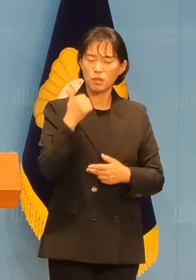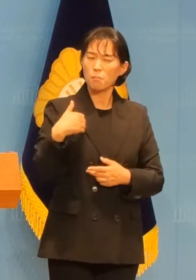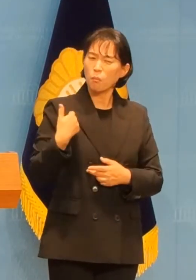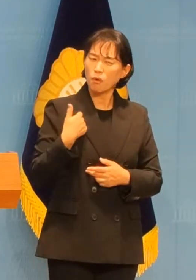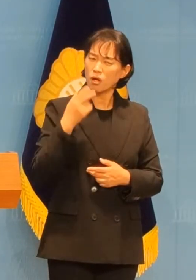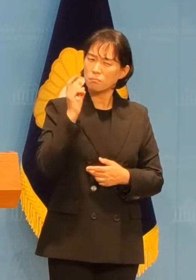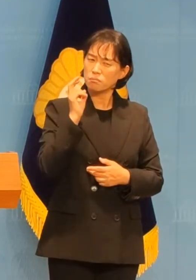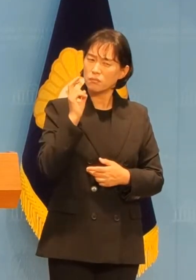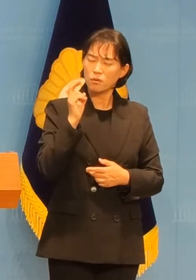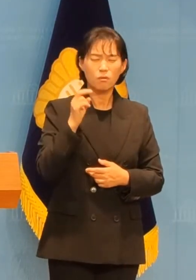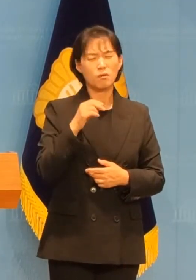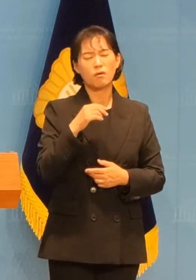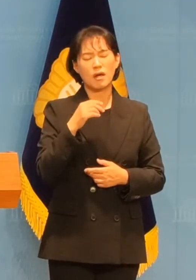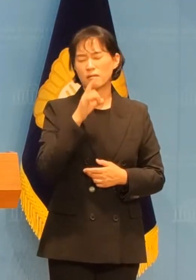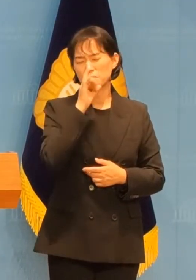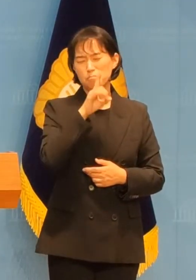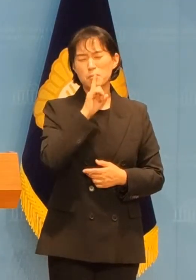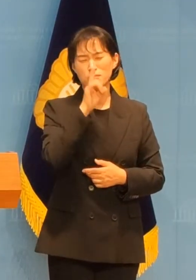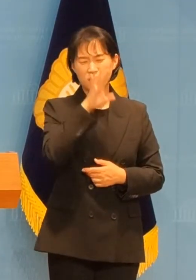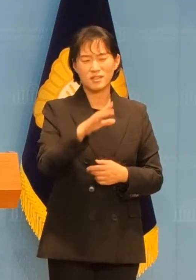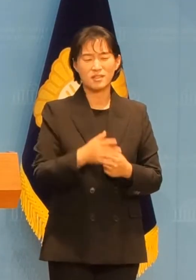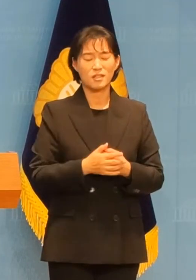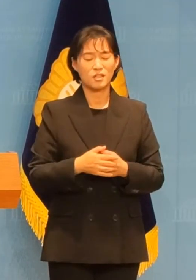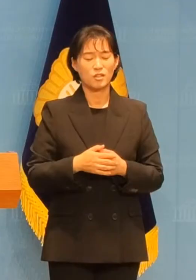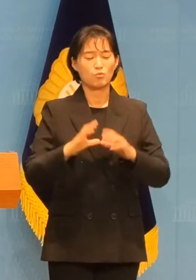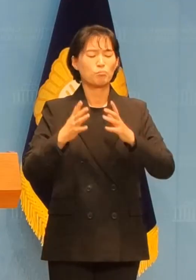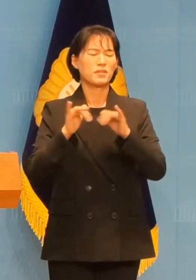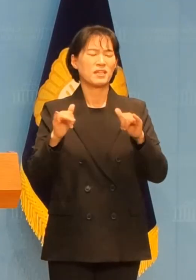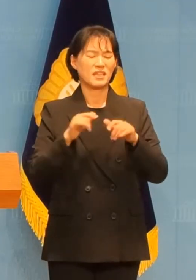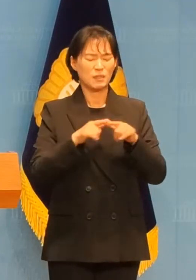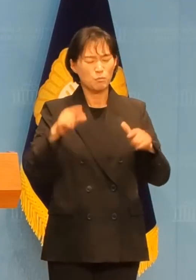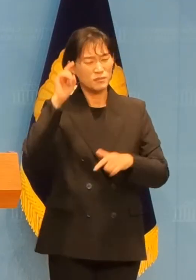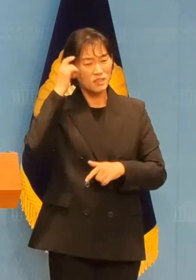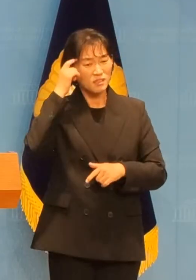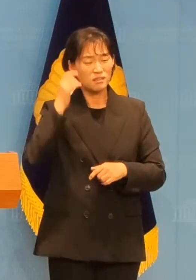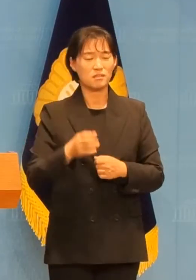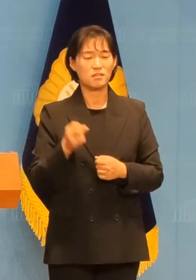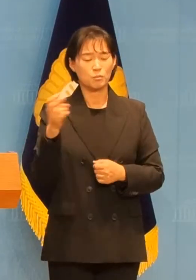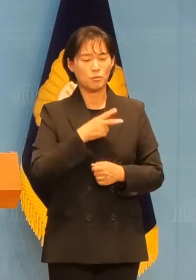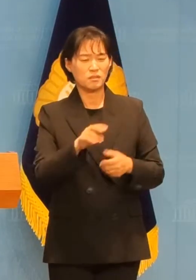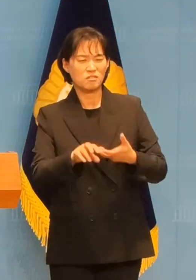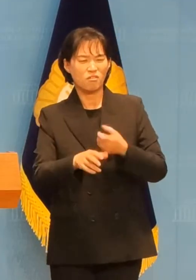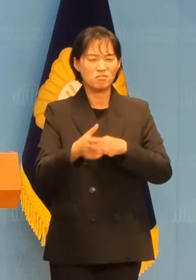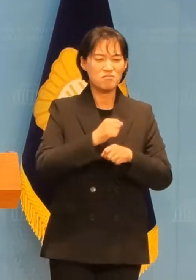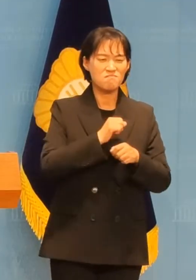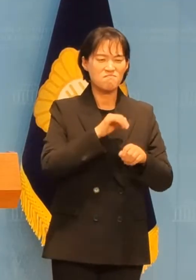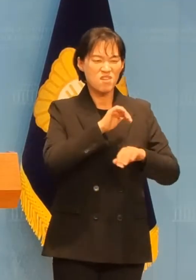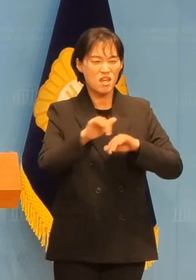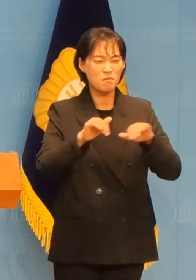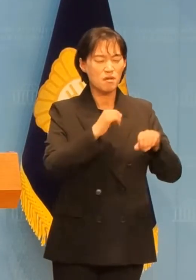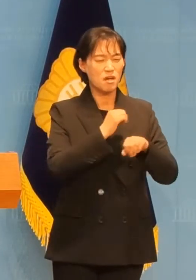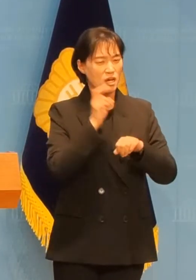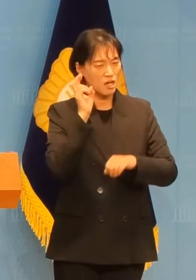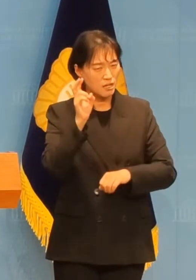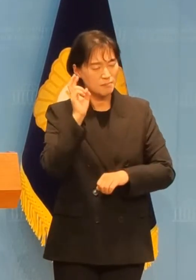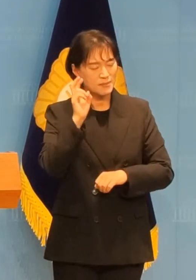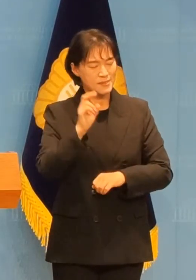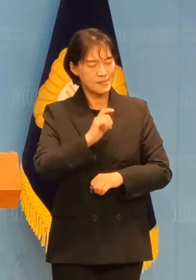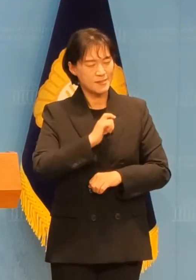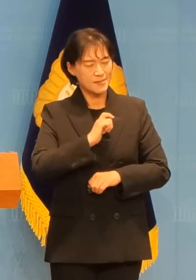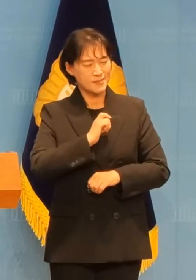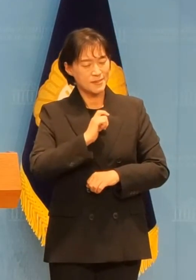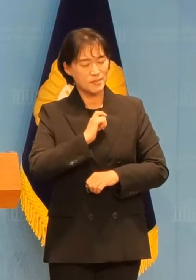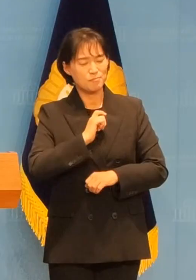몰랐을 리 없다는 것이 국민적 상식이며 오히려 적극적으로 개입을 했을 것이라는 합리적